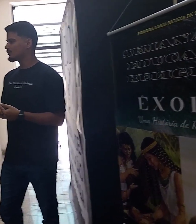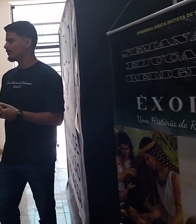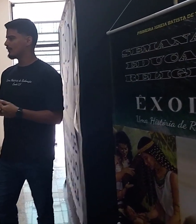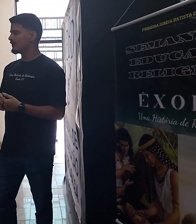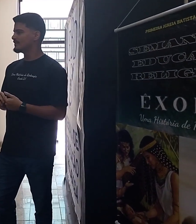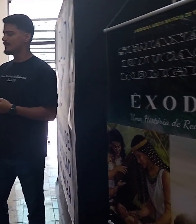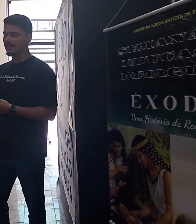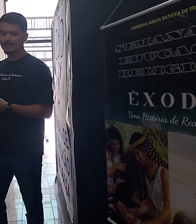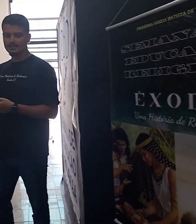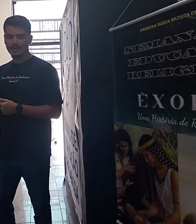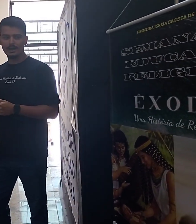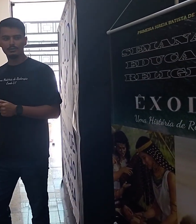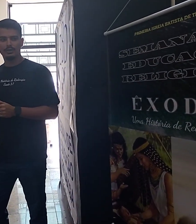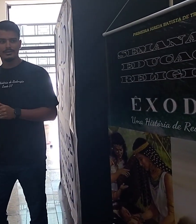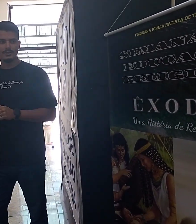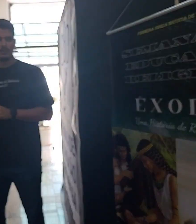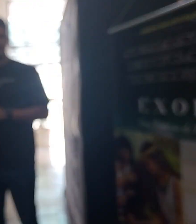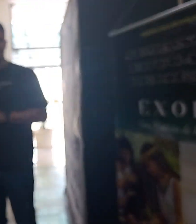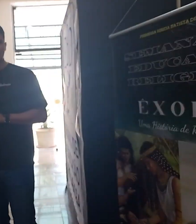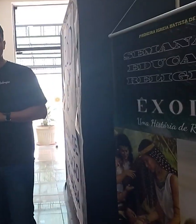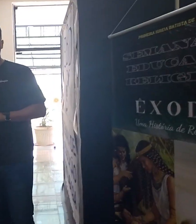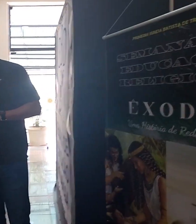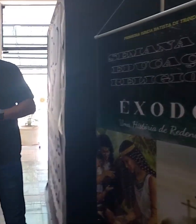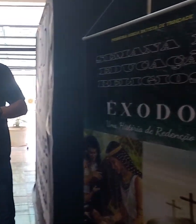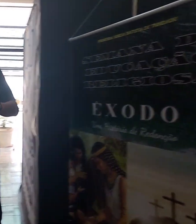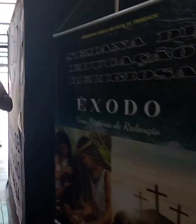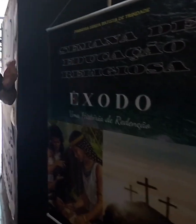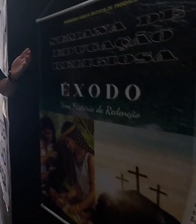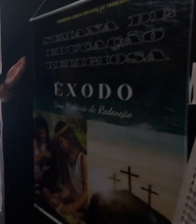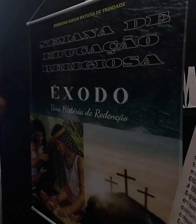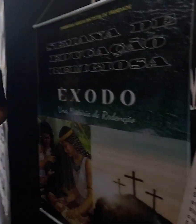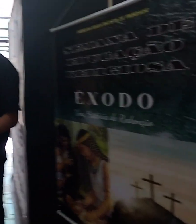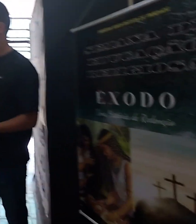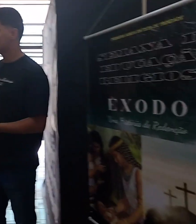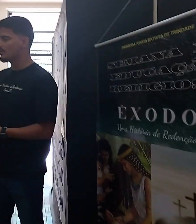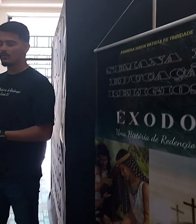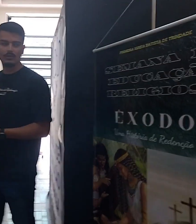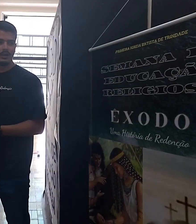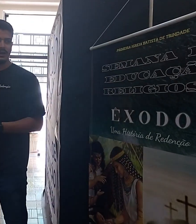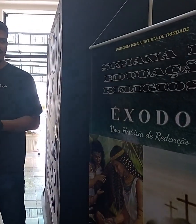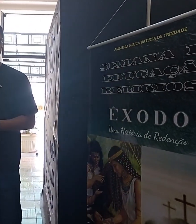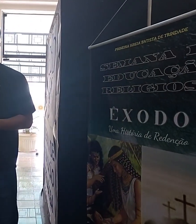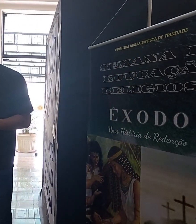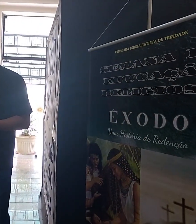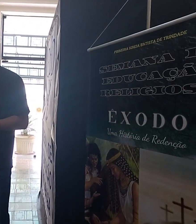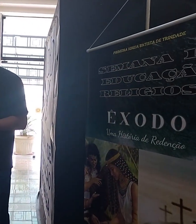a Páscoa, para fazer essa adoração ao Senhor. Nós estamos na nossa semana de educação